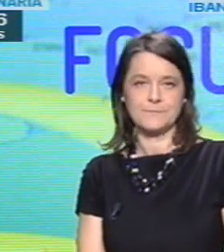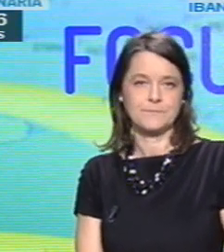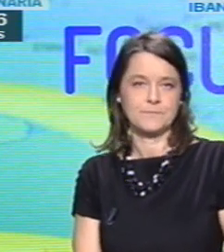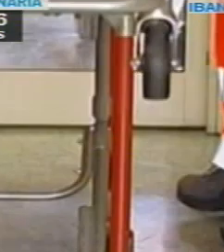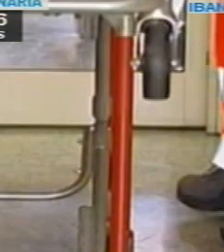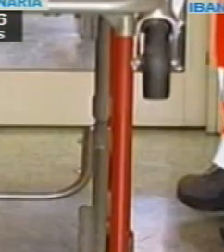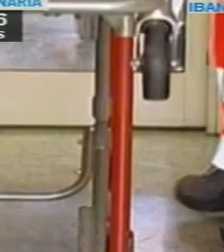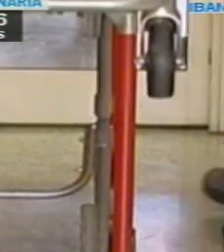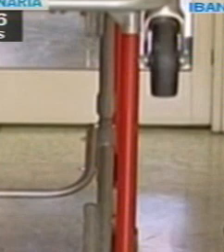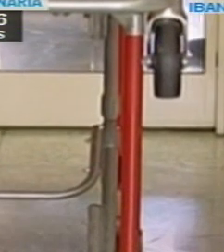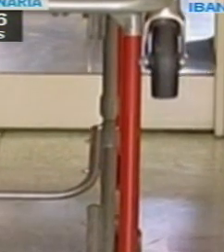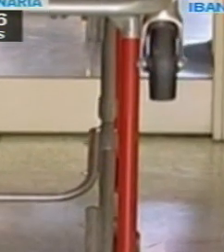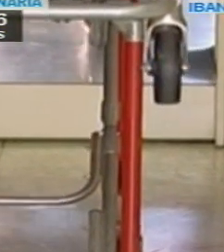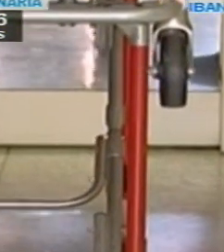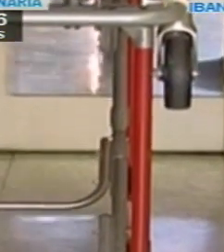accesso.